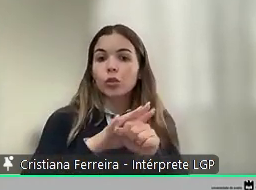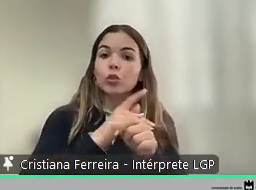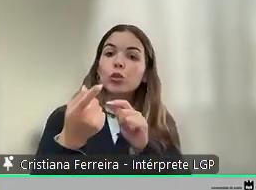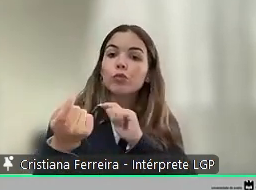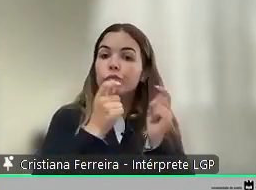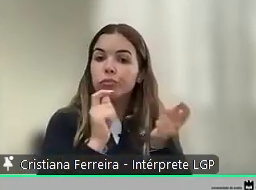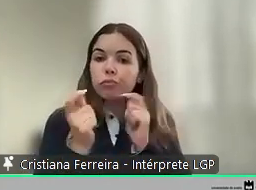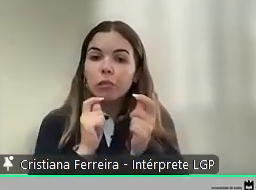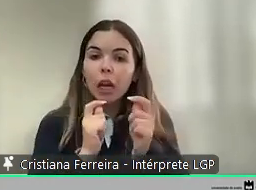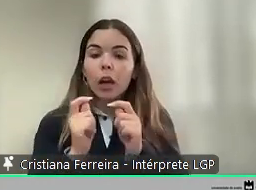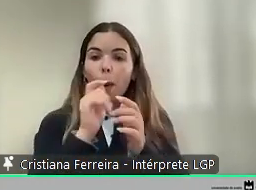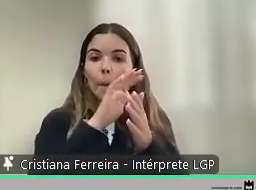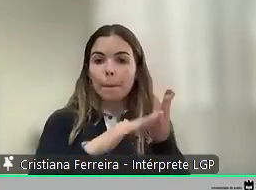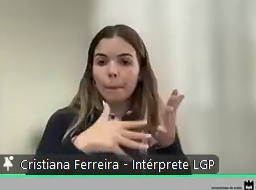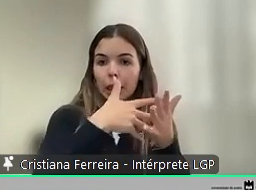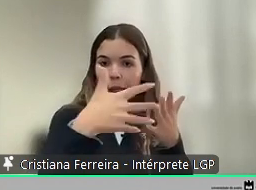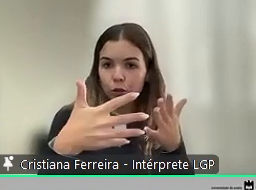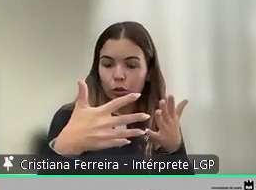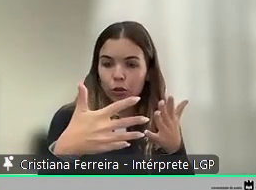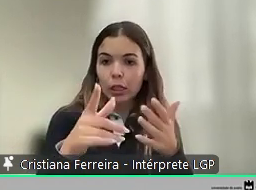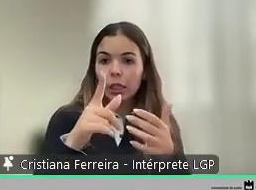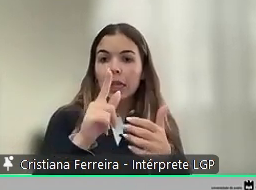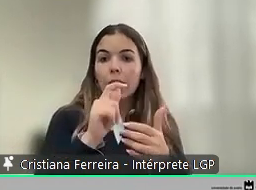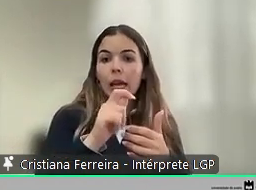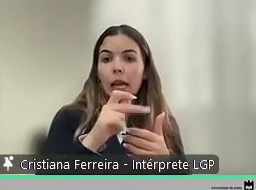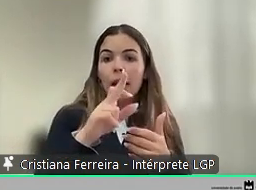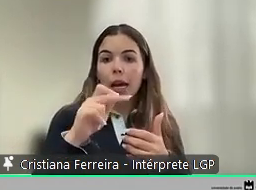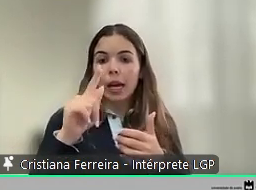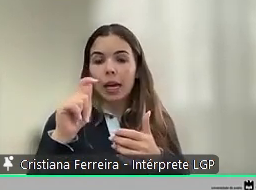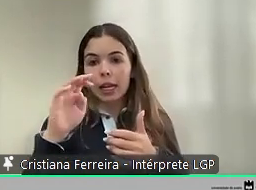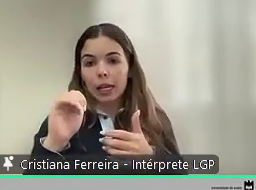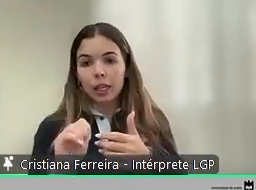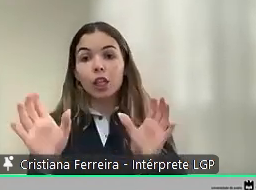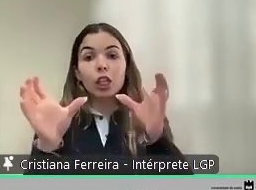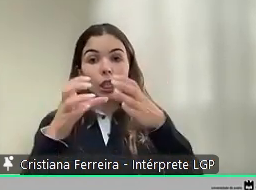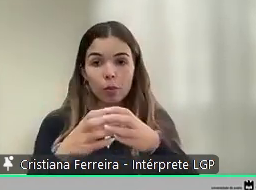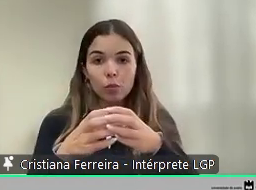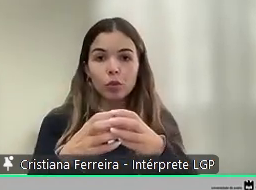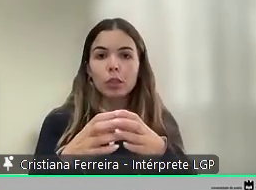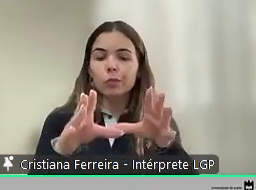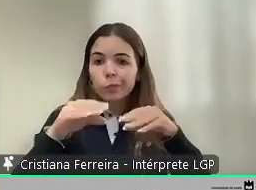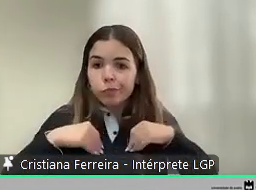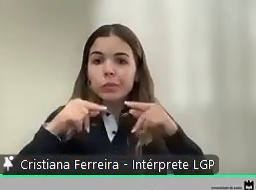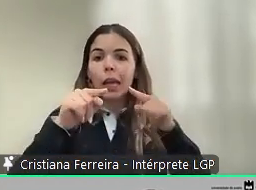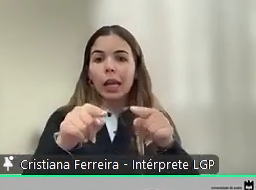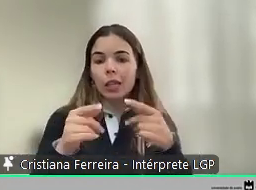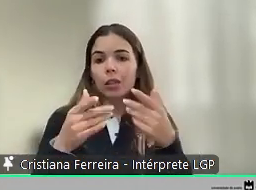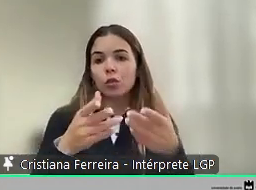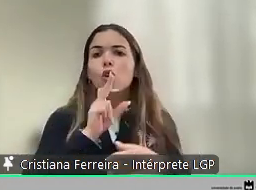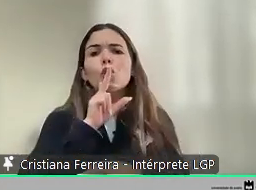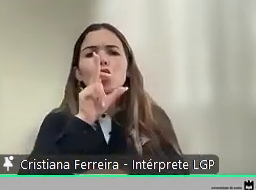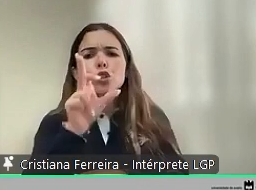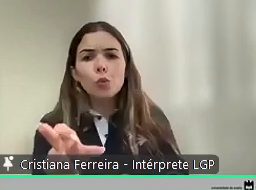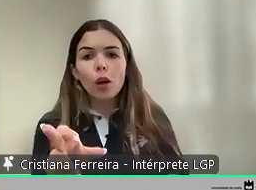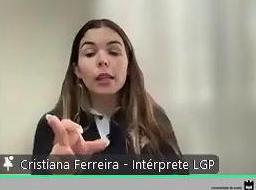nos planos, e as equipas da AIE consideram essas contribuições, ou seja, eles têm-nas em conta, respondem-nas e